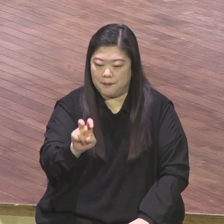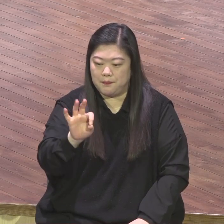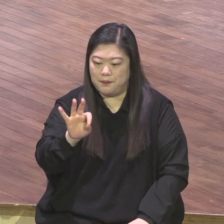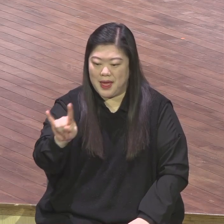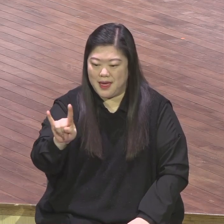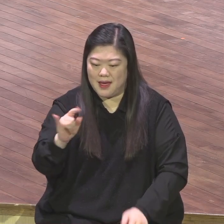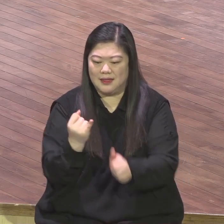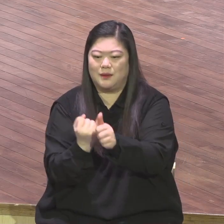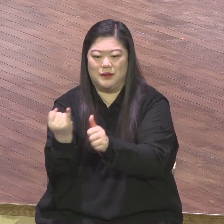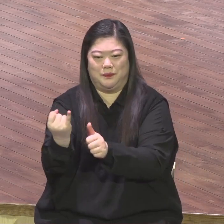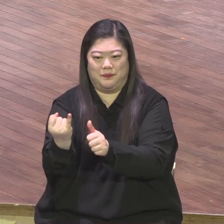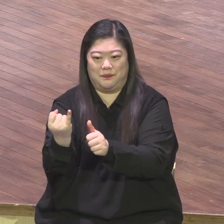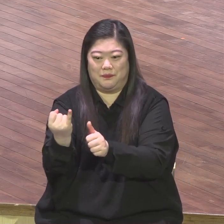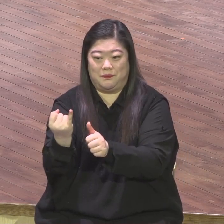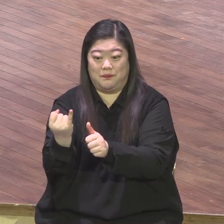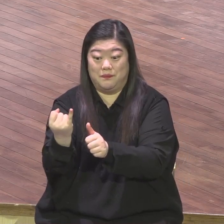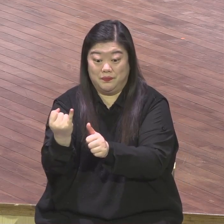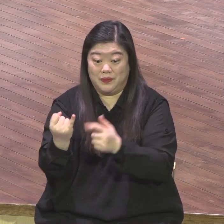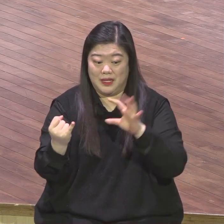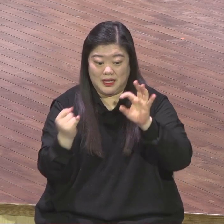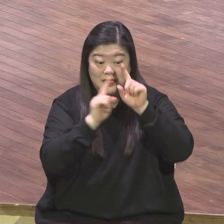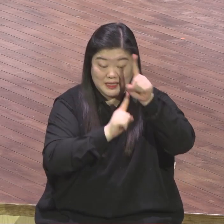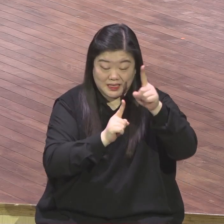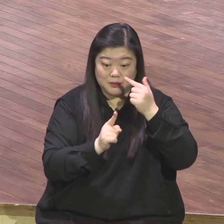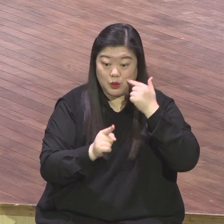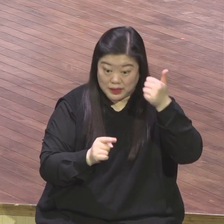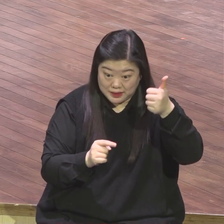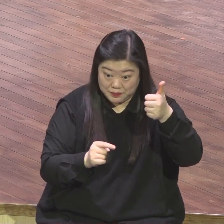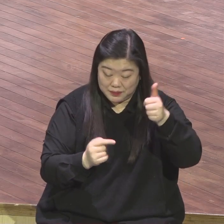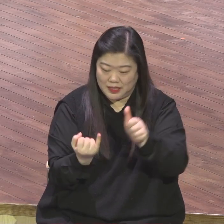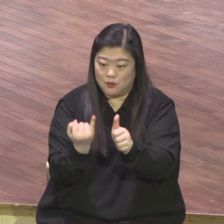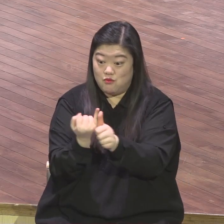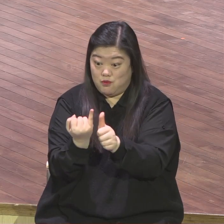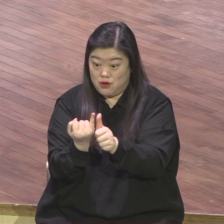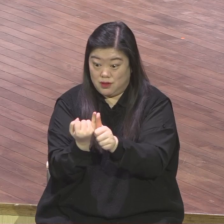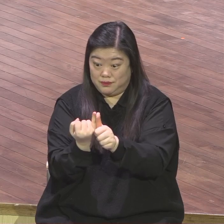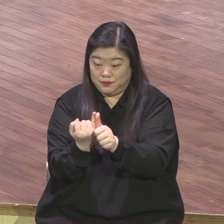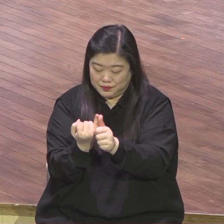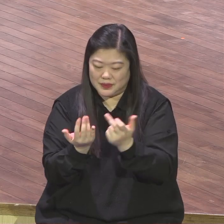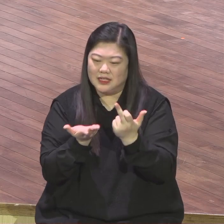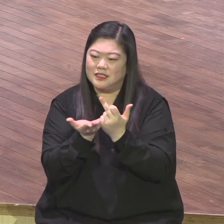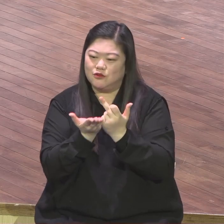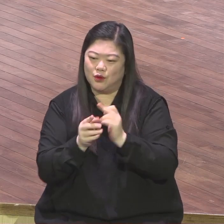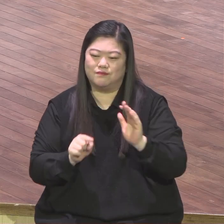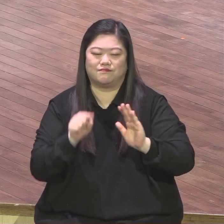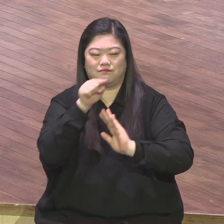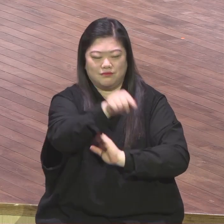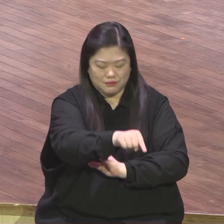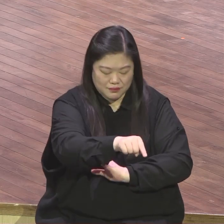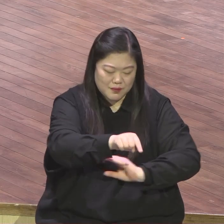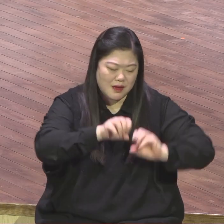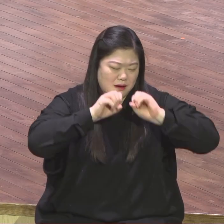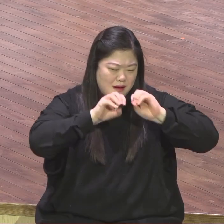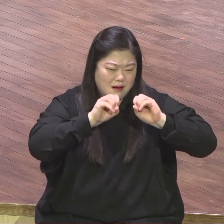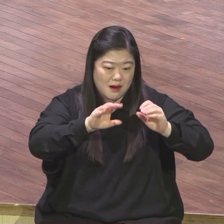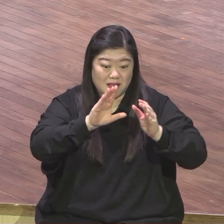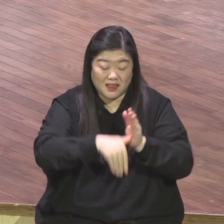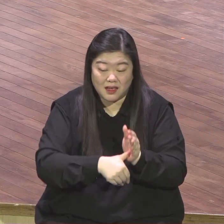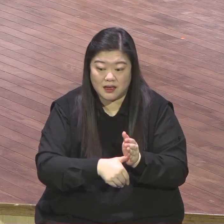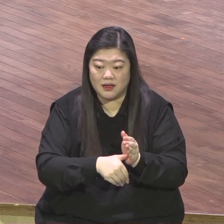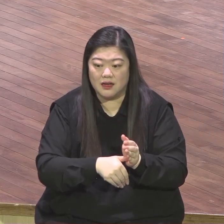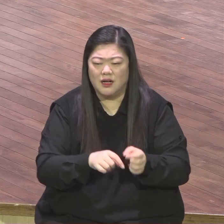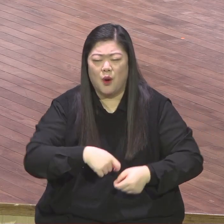사모님입니다. 이기풍 목사님 부부가 제주도에서 온갖 죽음의 위기를 넘나드는 선교를